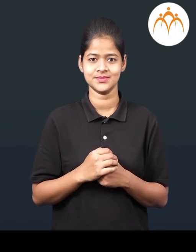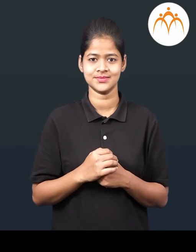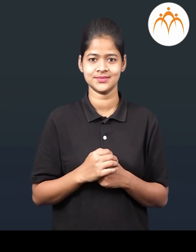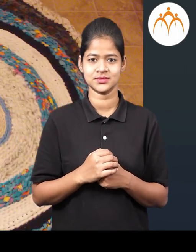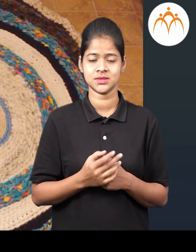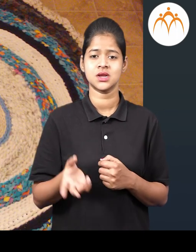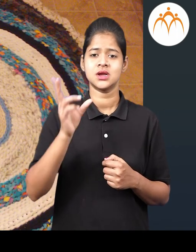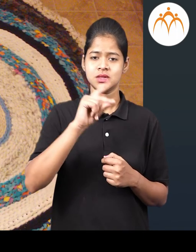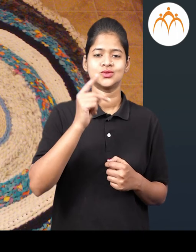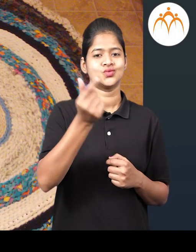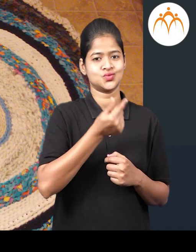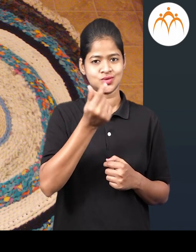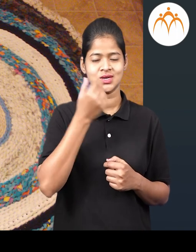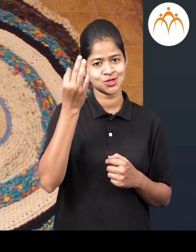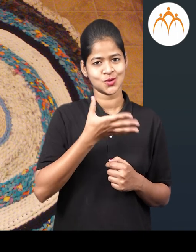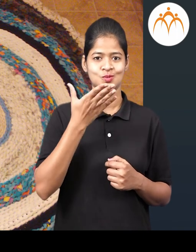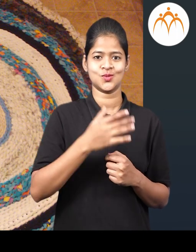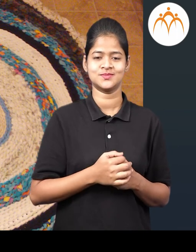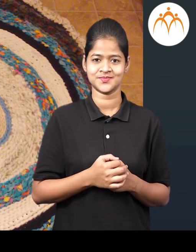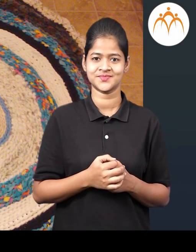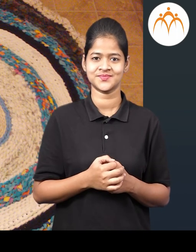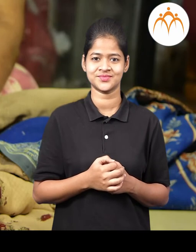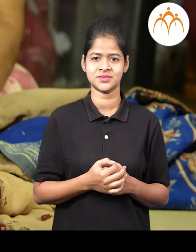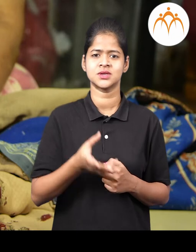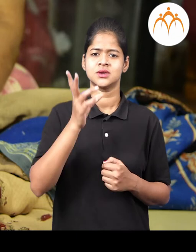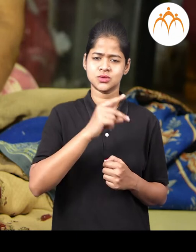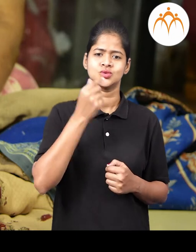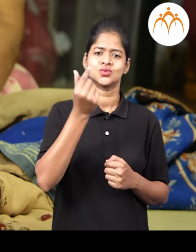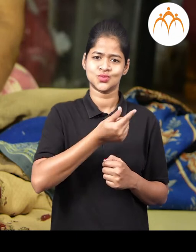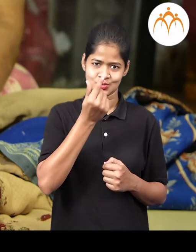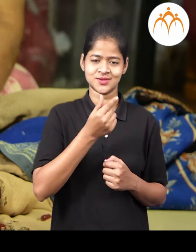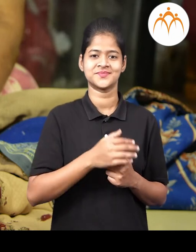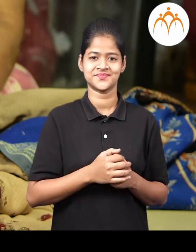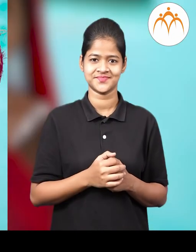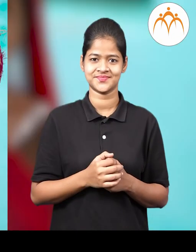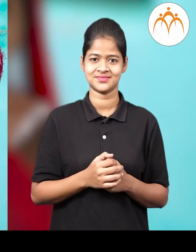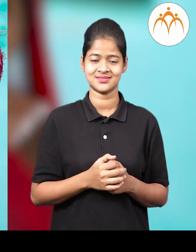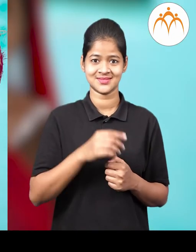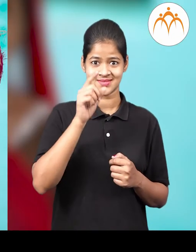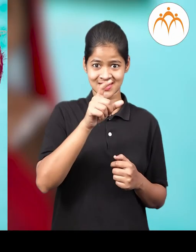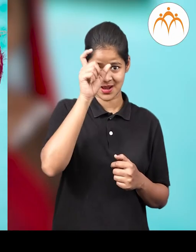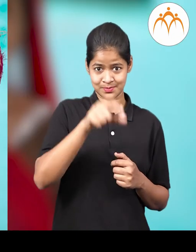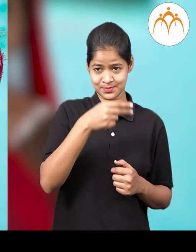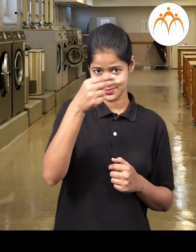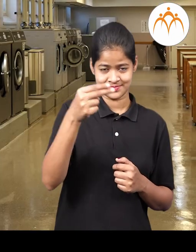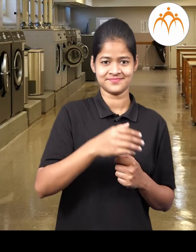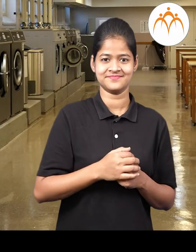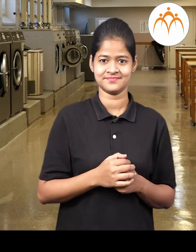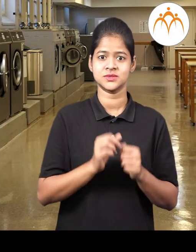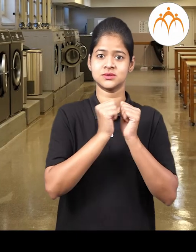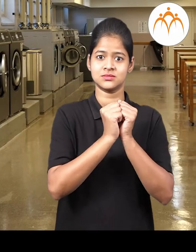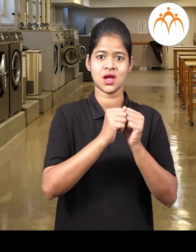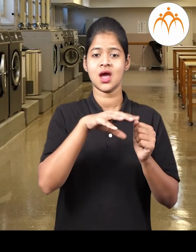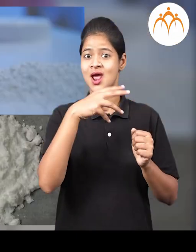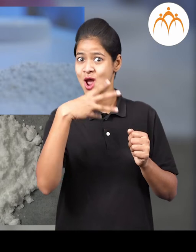પુણર ચકરણ પુણરવાપર બુહારી ધુલાઈ